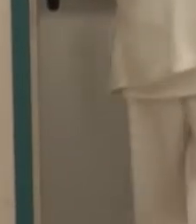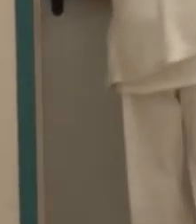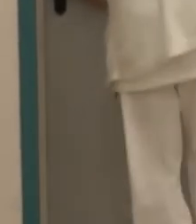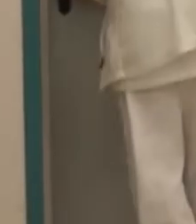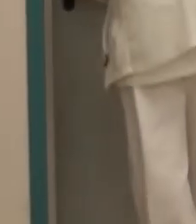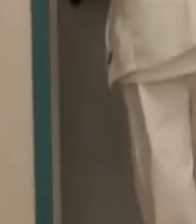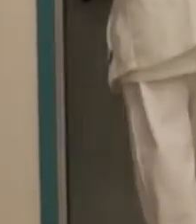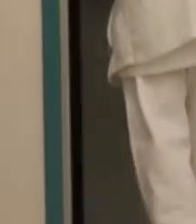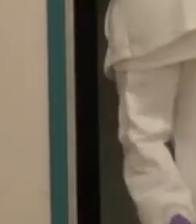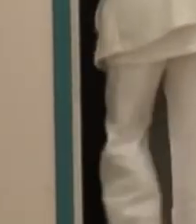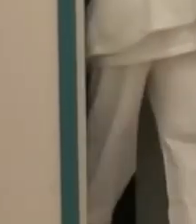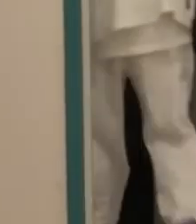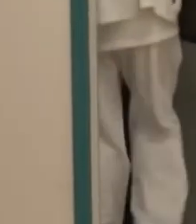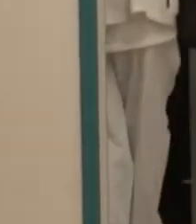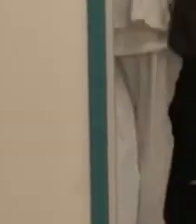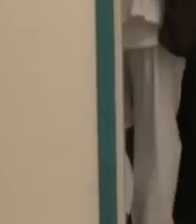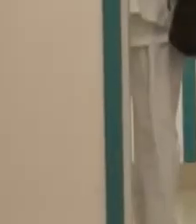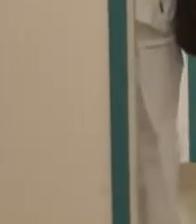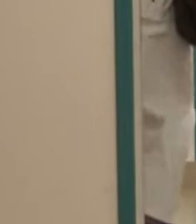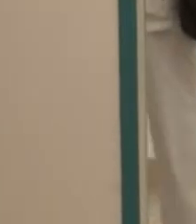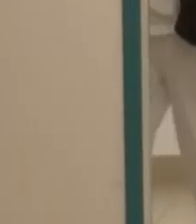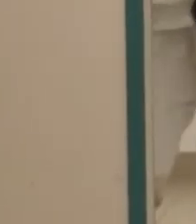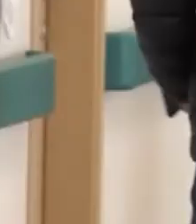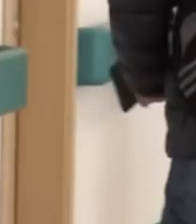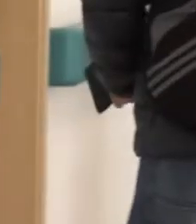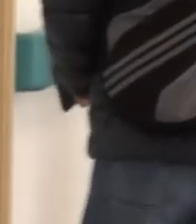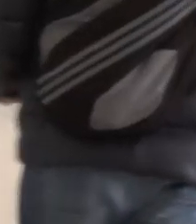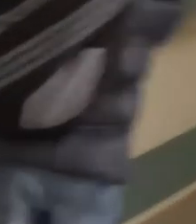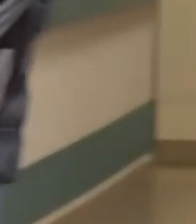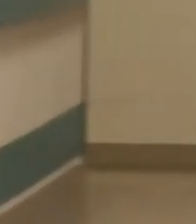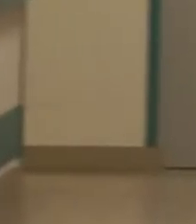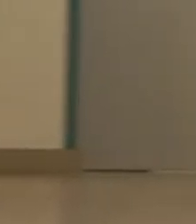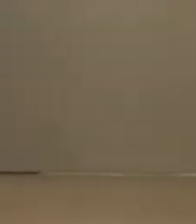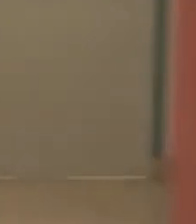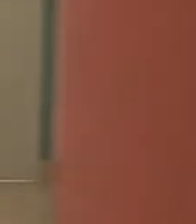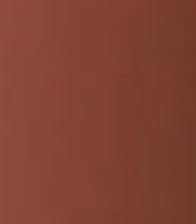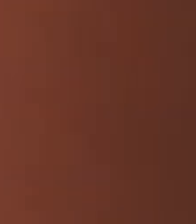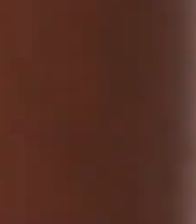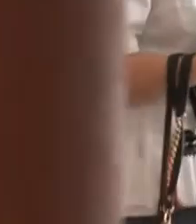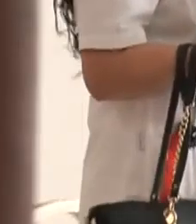prossime ore, dopodiché saranno estesi a strutture per disabili e strutture della salute mentale.